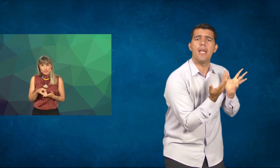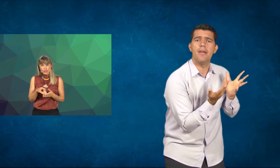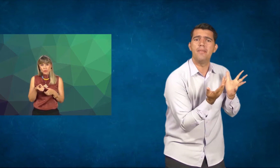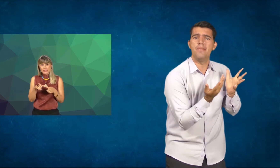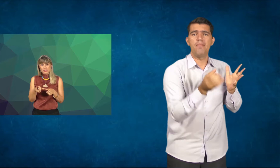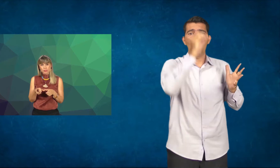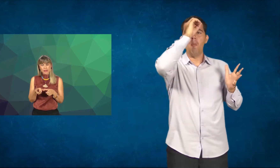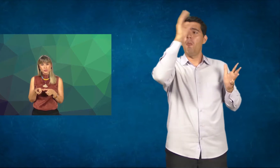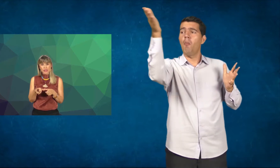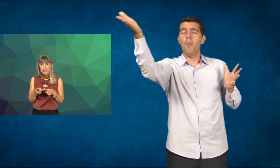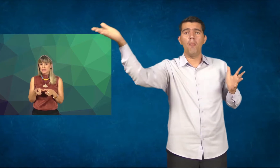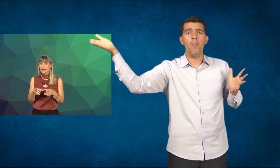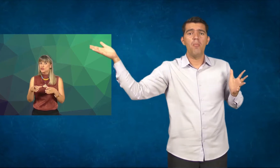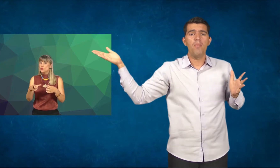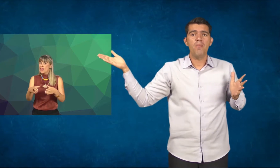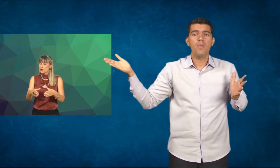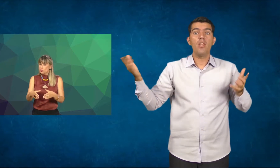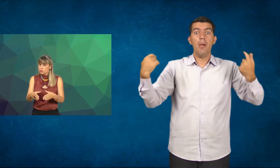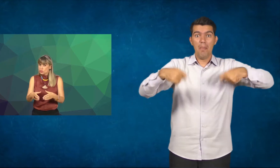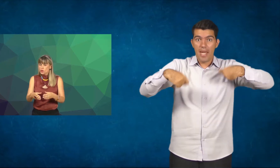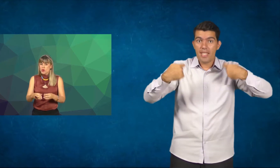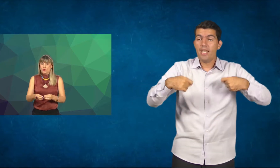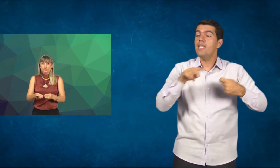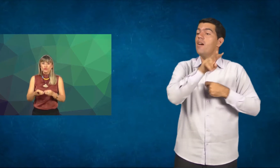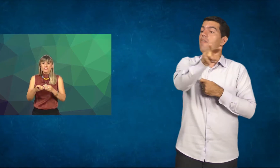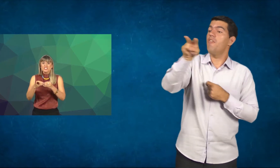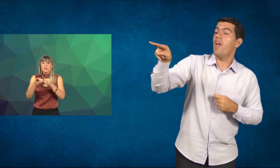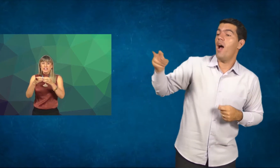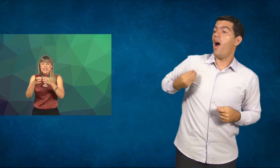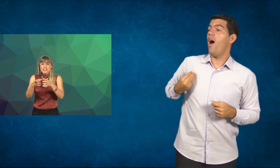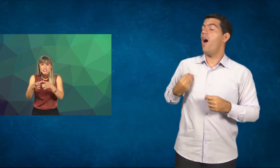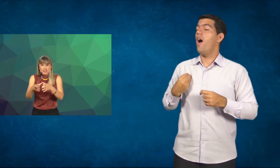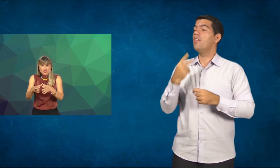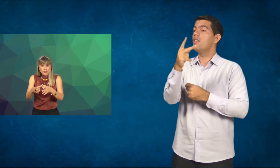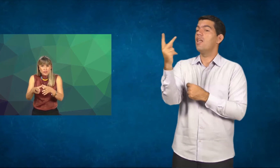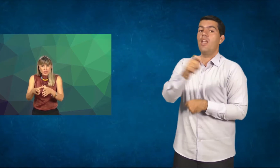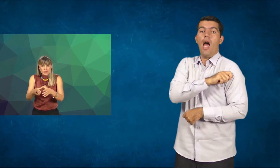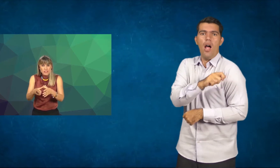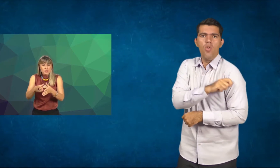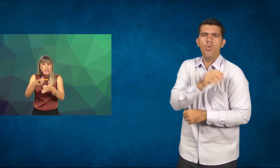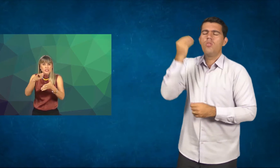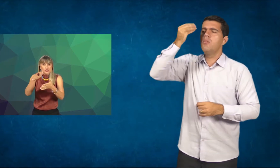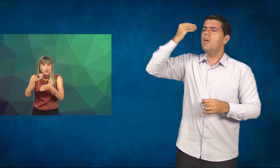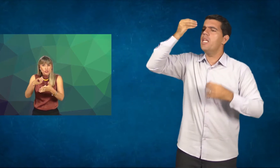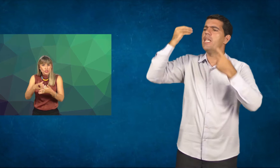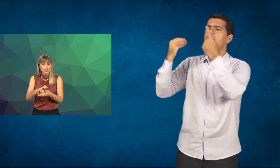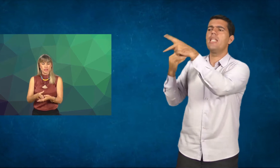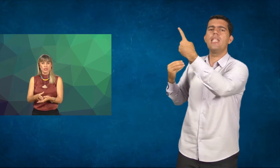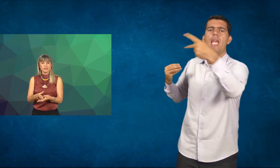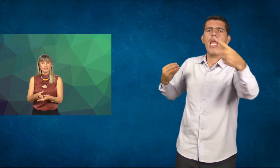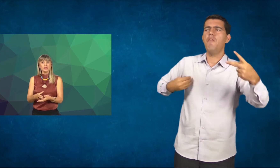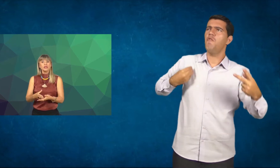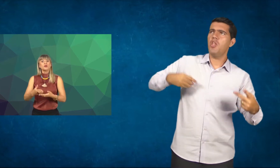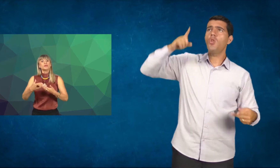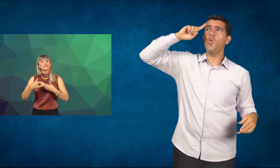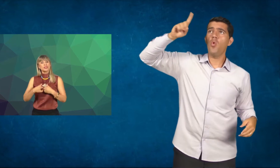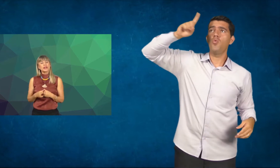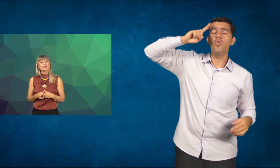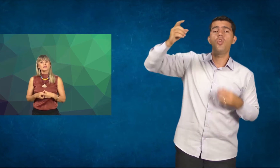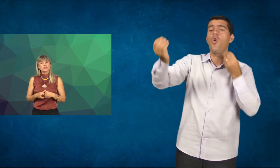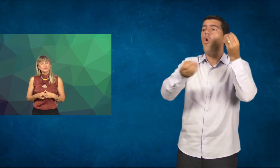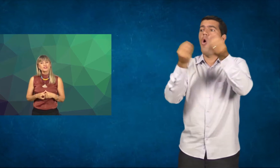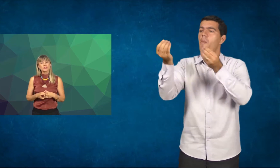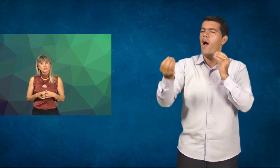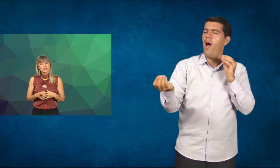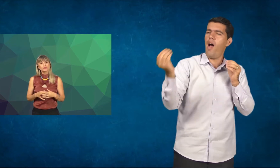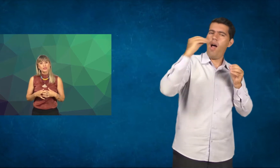preciso partir do respeito à realidade do aluno, com suas experiências de vida, experiências cotidianas, para